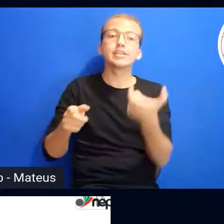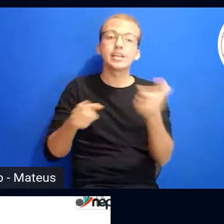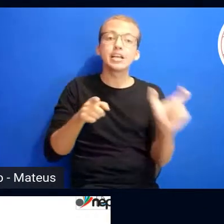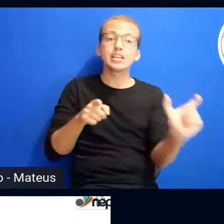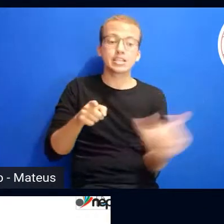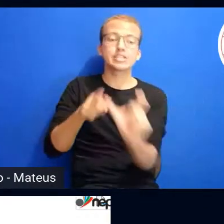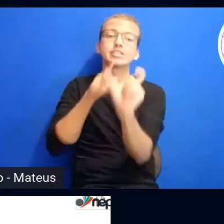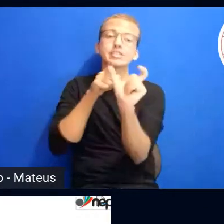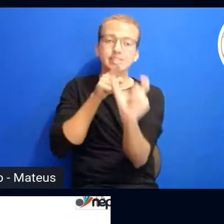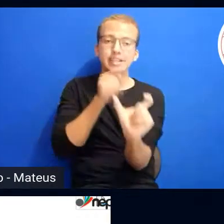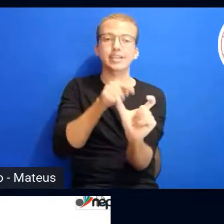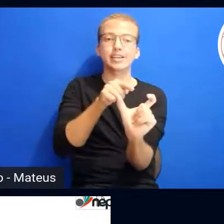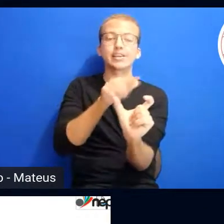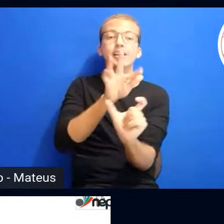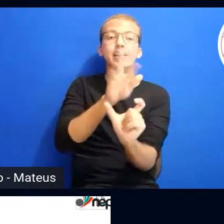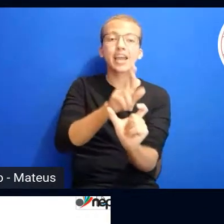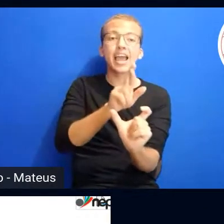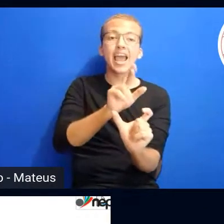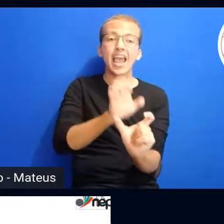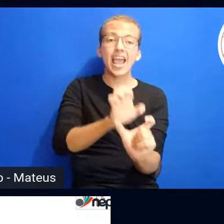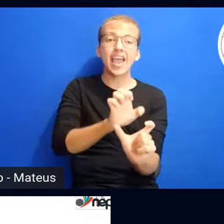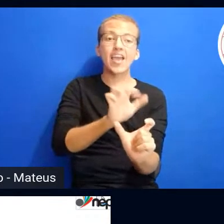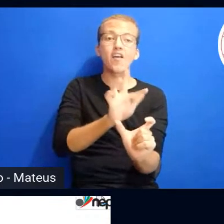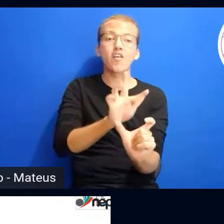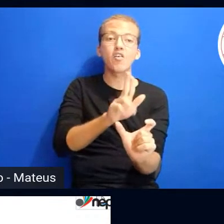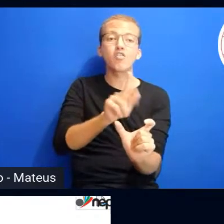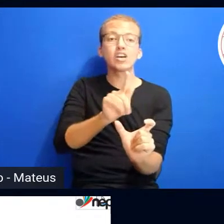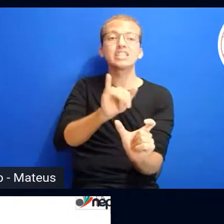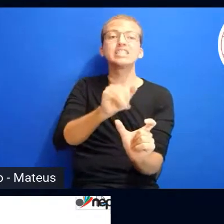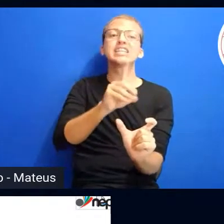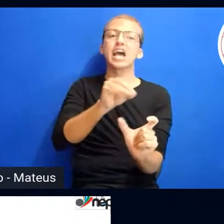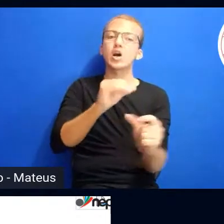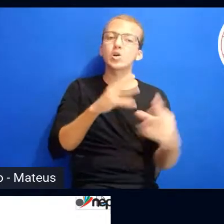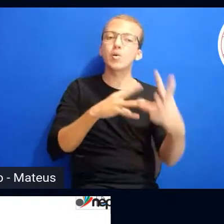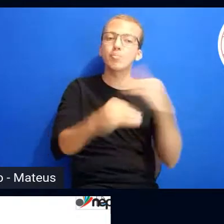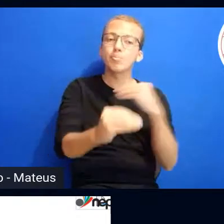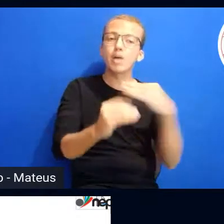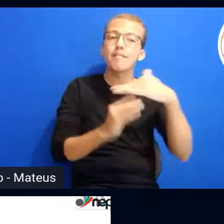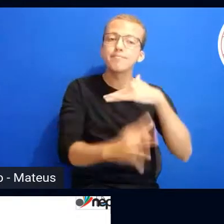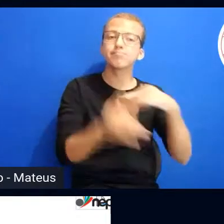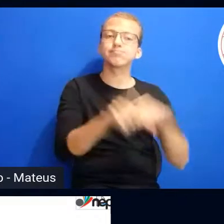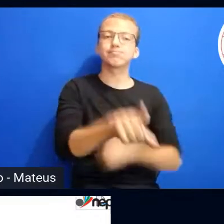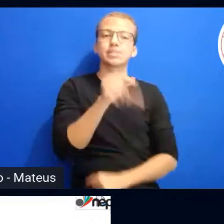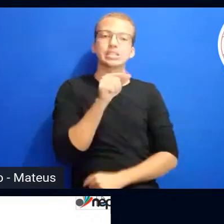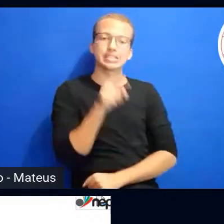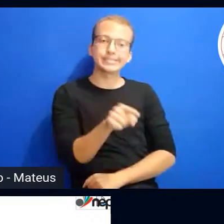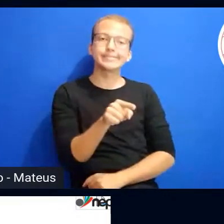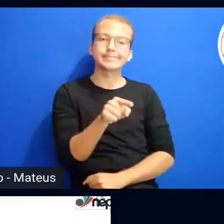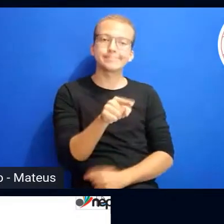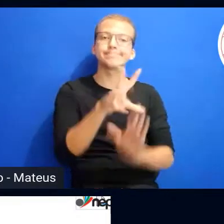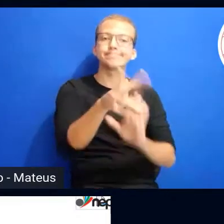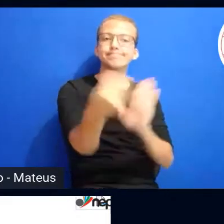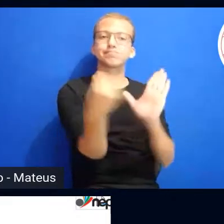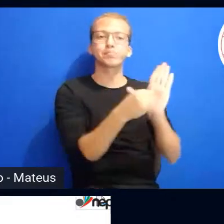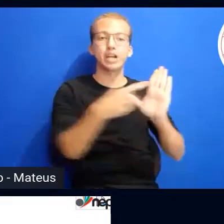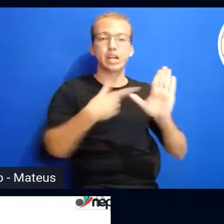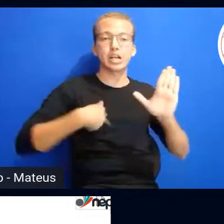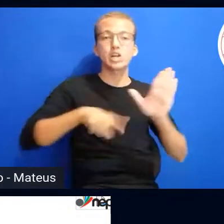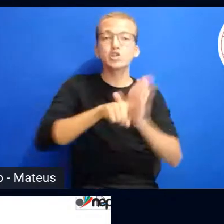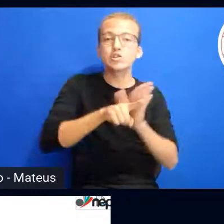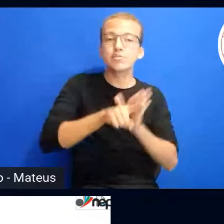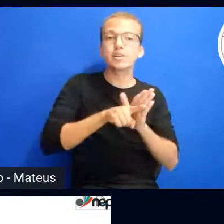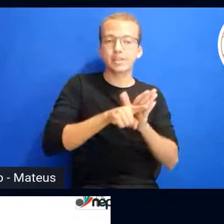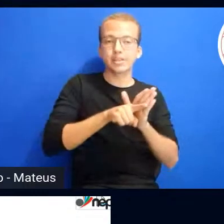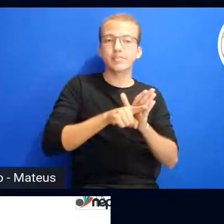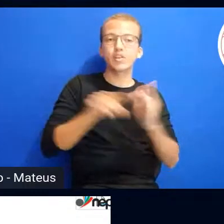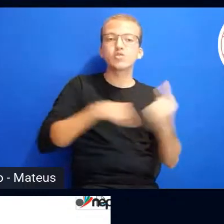políticos, mediáticos, né, e assim também visando a indexalização desse trabalho, fazendo com que esse esse trabalho chegue,